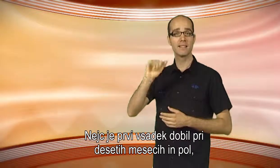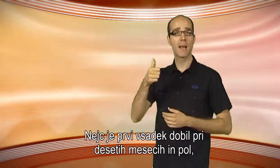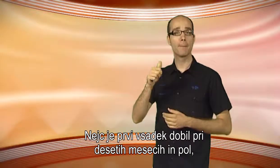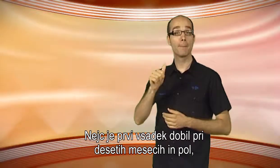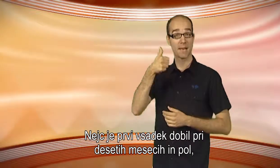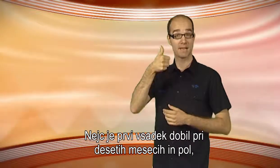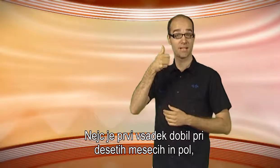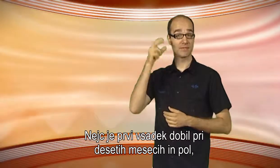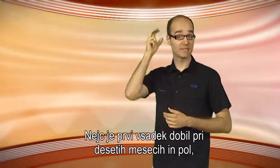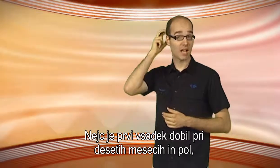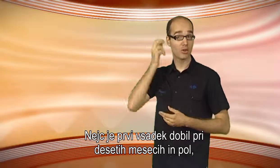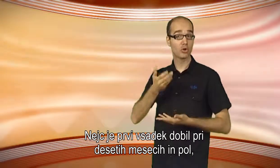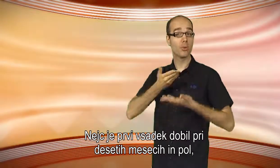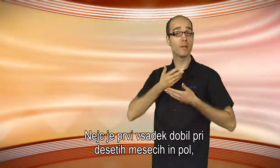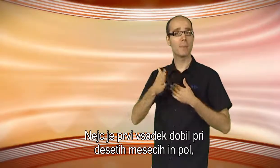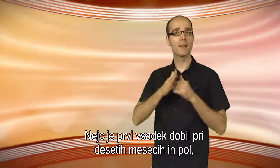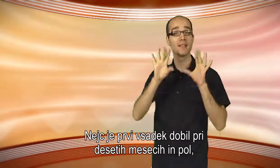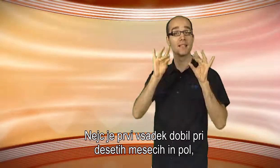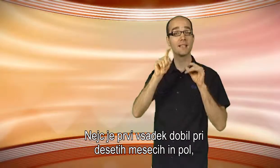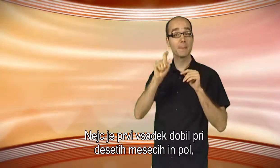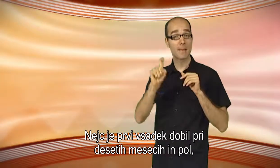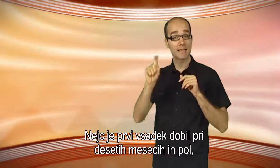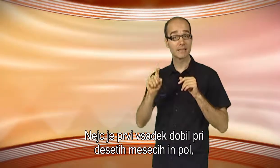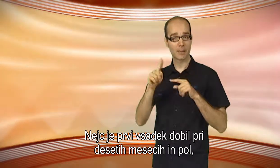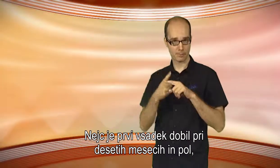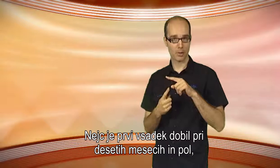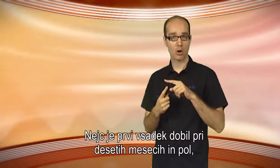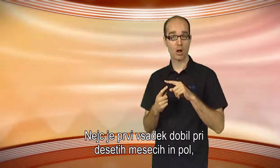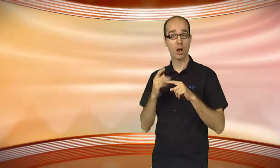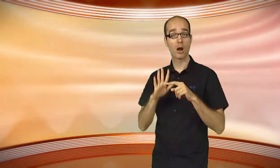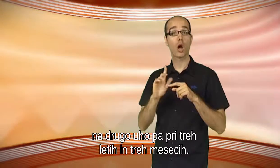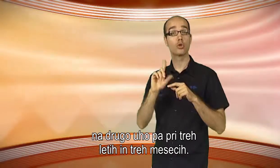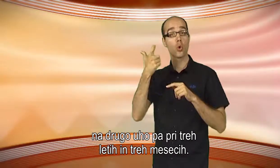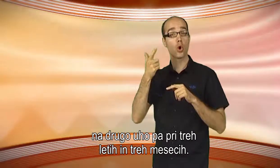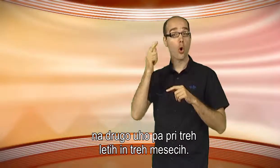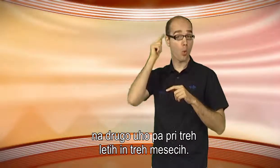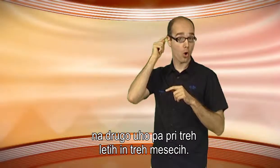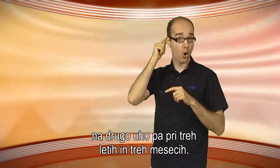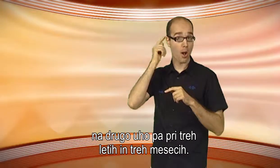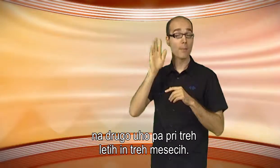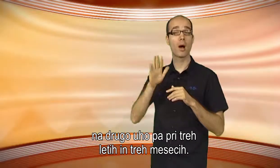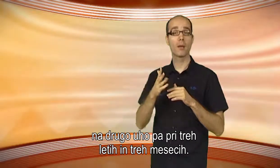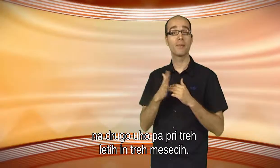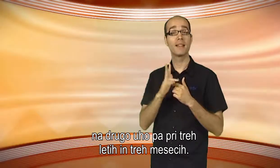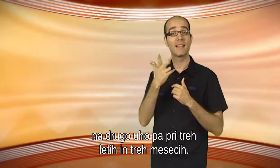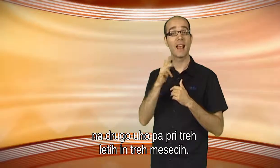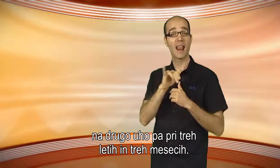Nejc je prvi vsadek dobil pri 10 mesecih in pol, na drugo uho pa pri 3 letih in 3